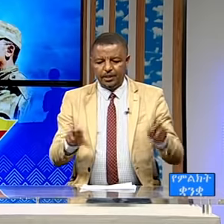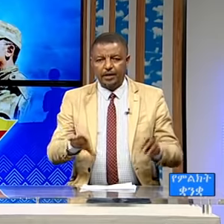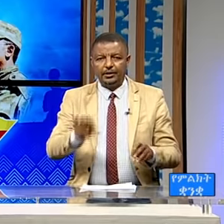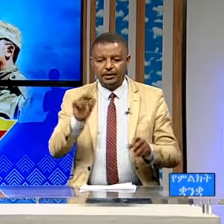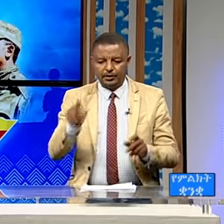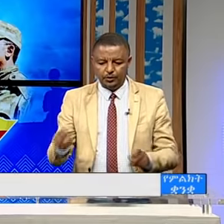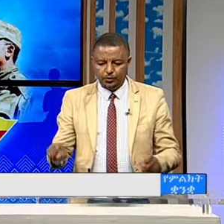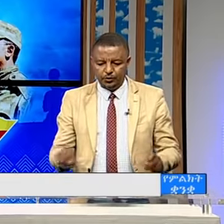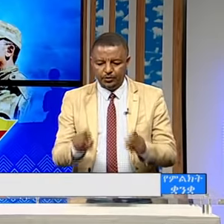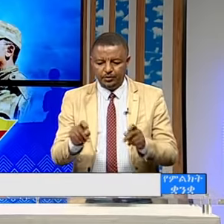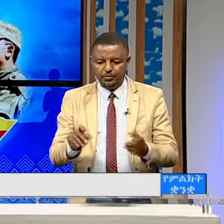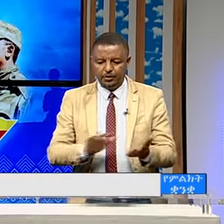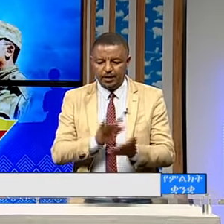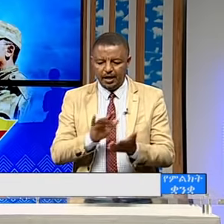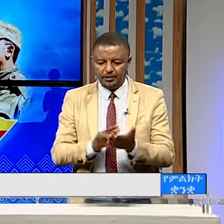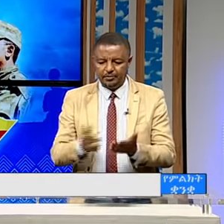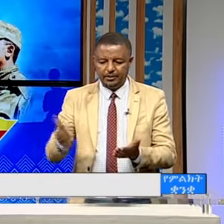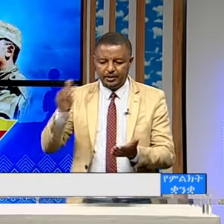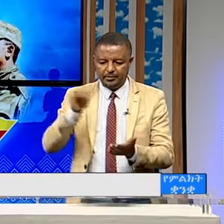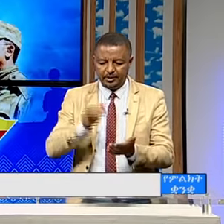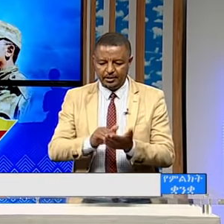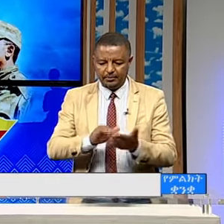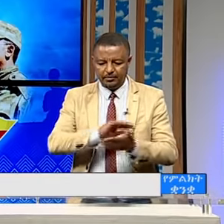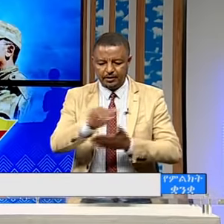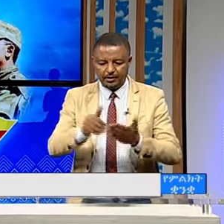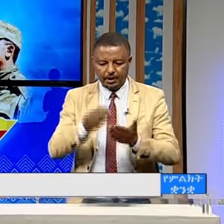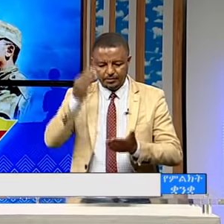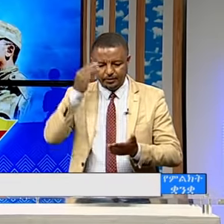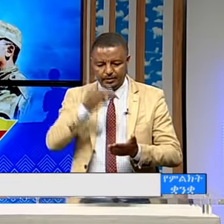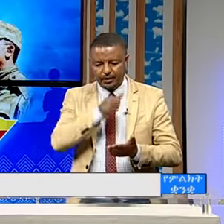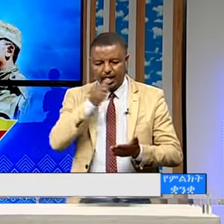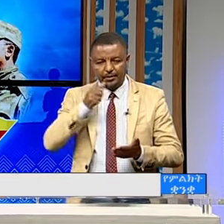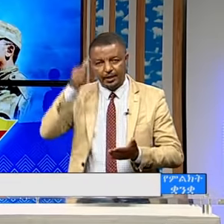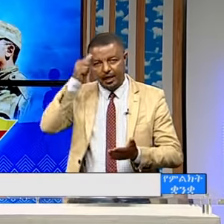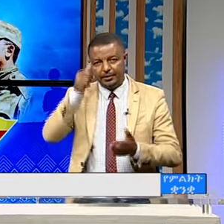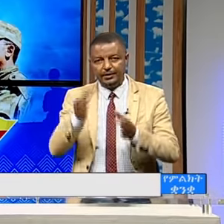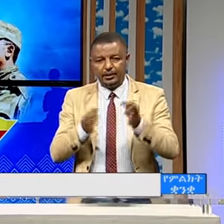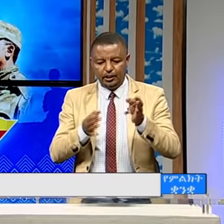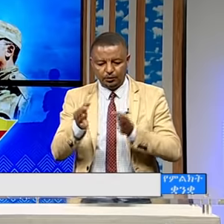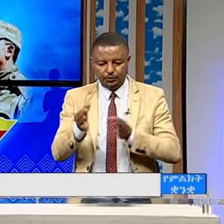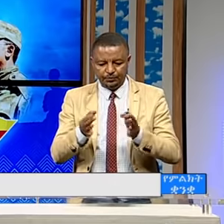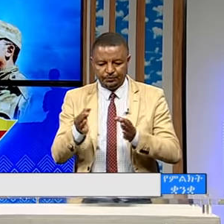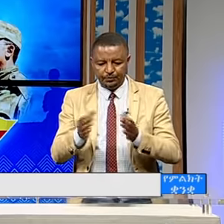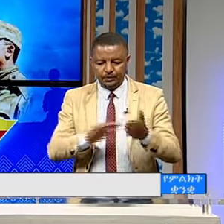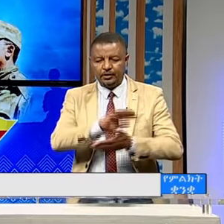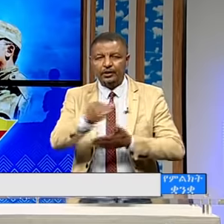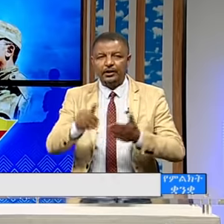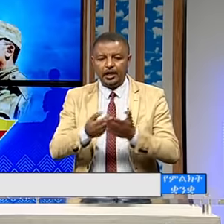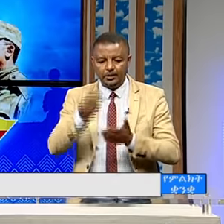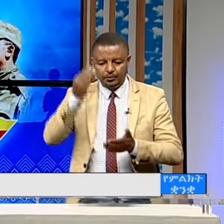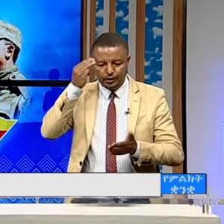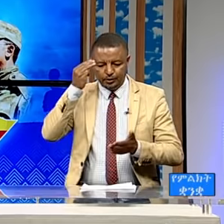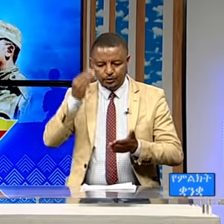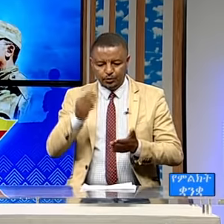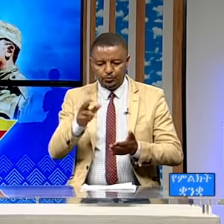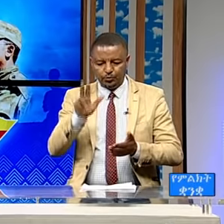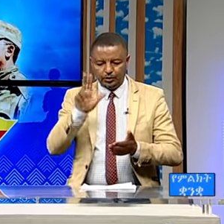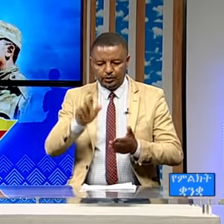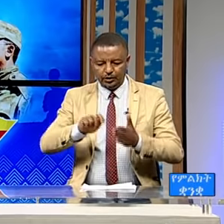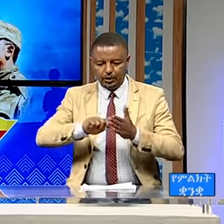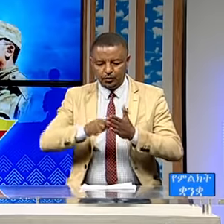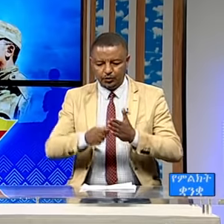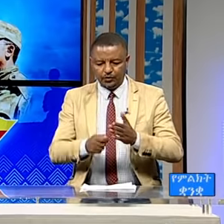በመስራቅና በመራብ የተገኘው ድል በማዓለም እንደምደገም ተከላይ ሚኒስትር አብይ አህመድ ገለጹ። ተከላይ